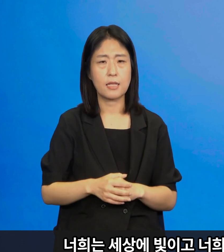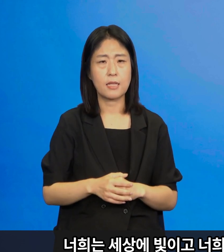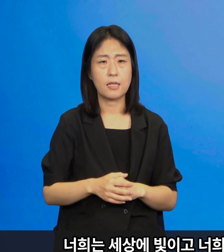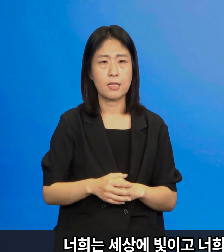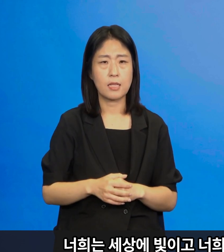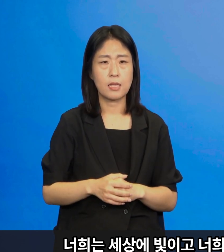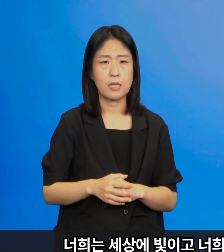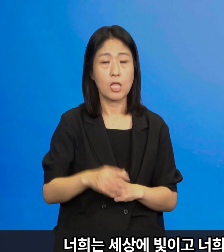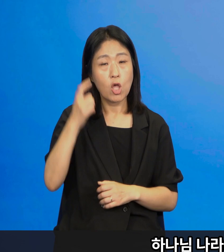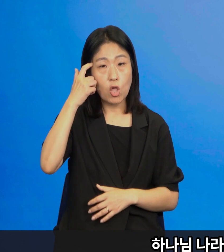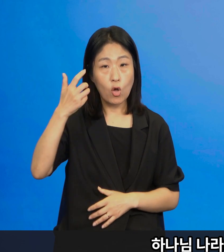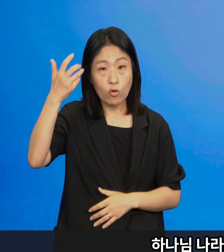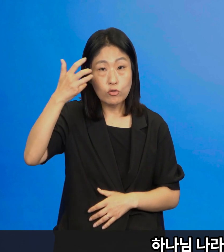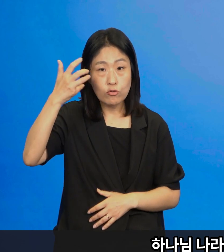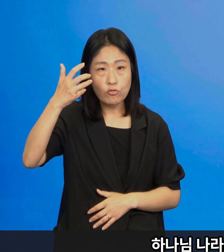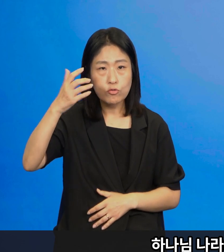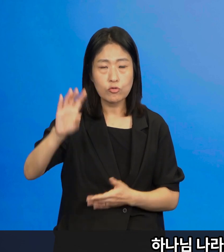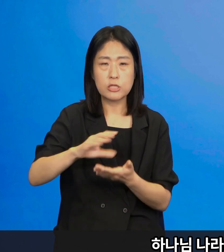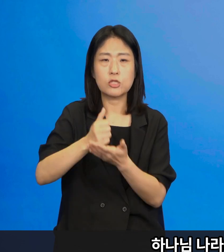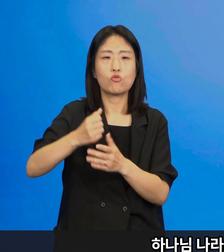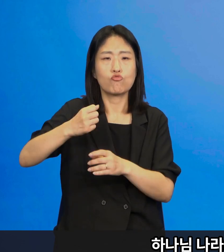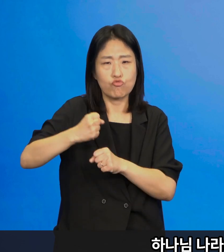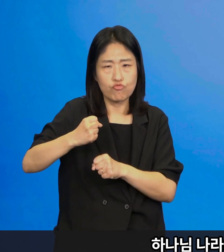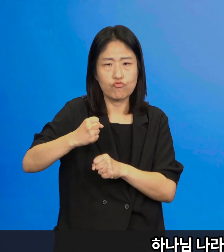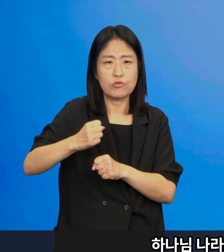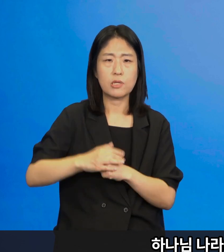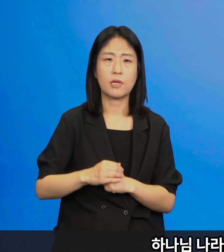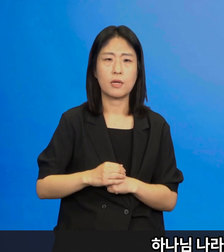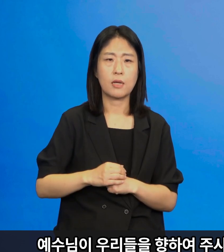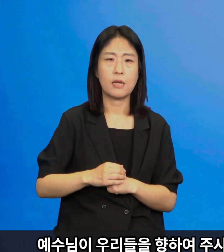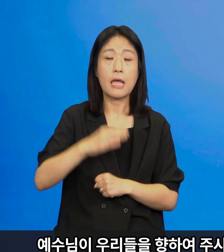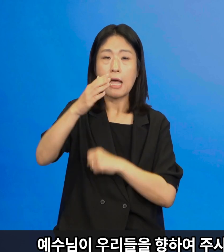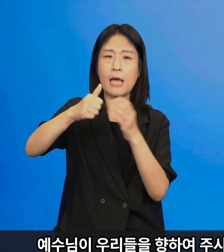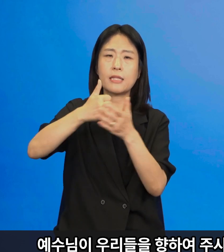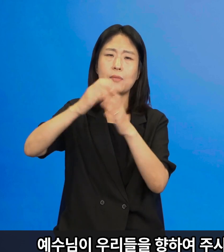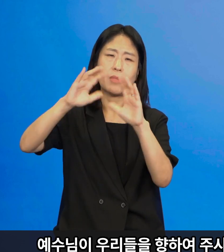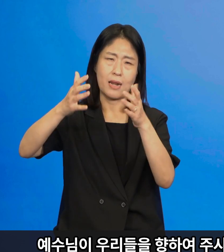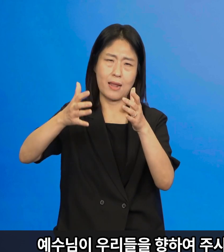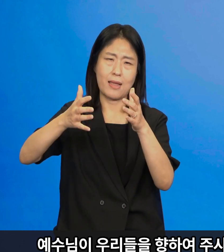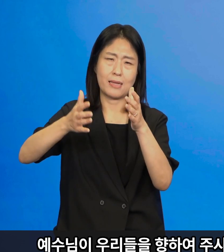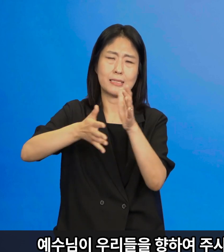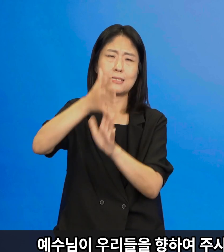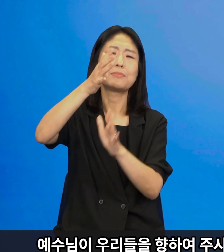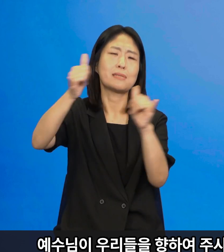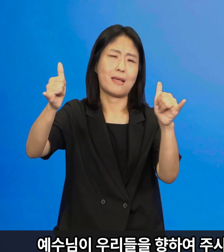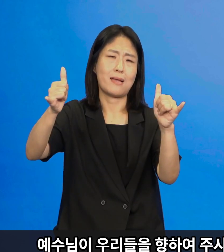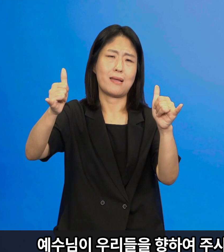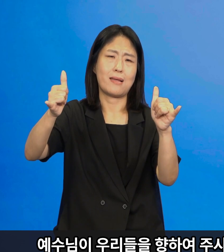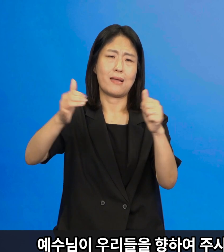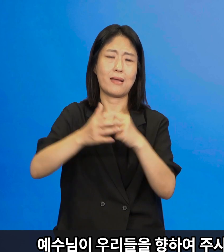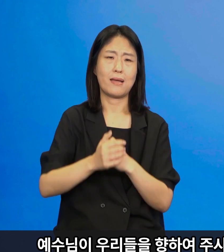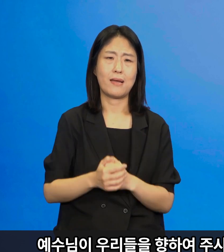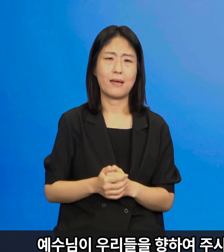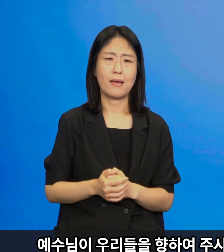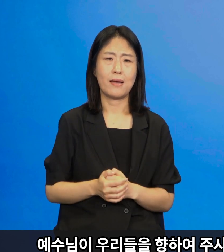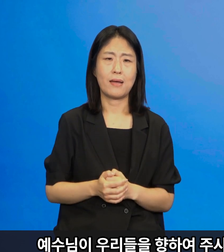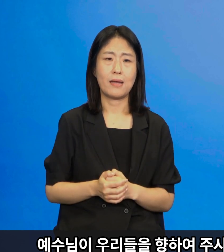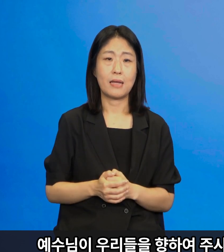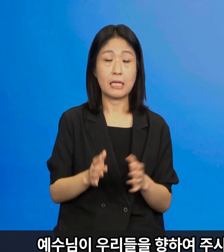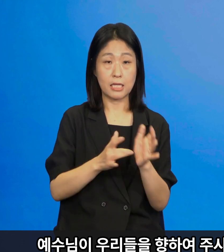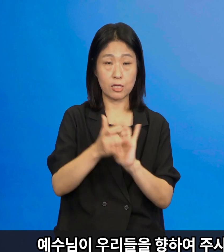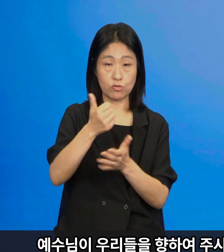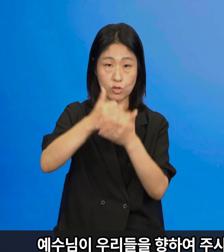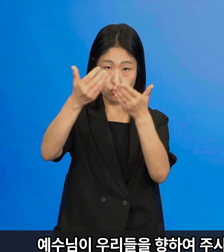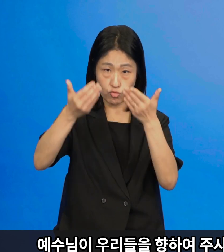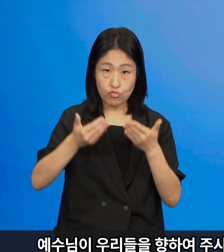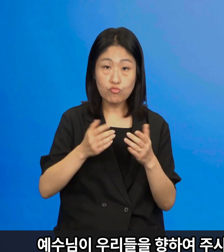그리스도의 군사고 하나님 나라의 시민권자이고 예수님이 우리들을 향하여 주시는 그 말씀은 다